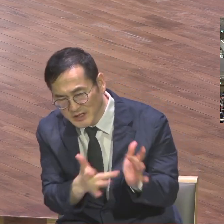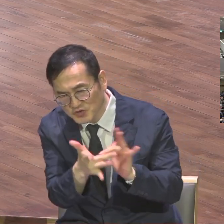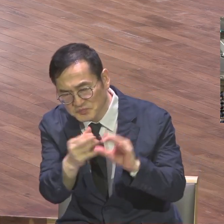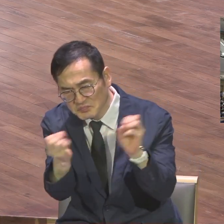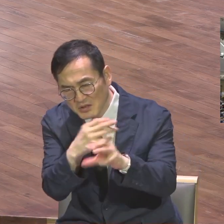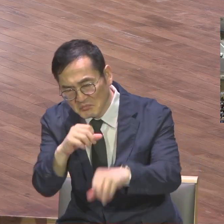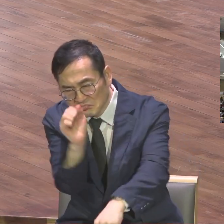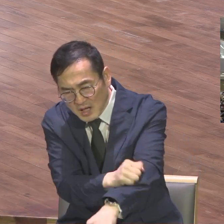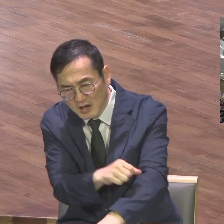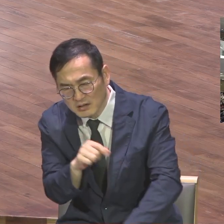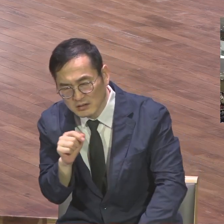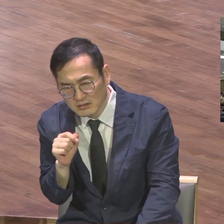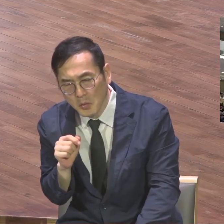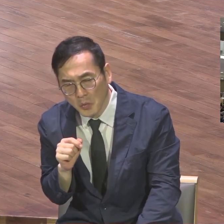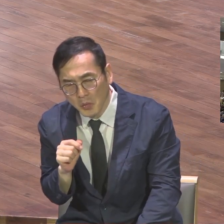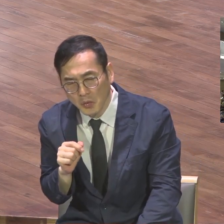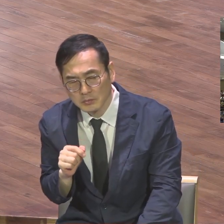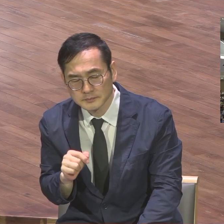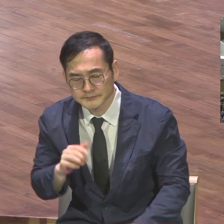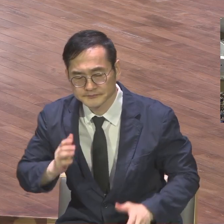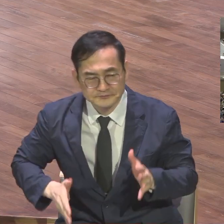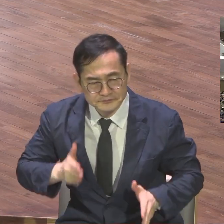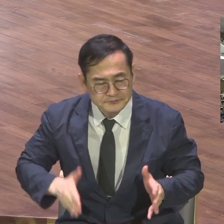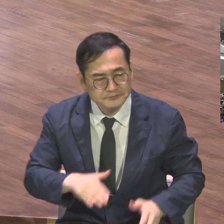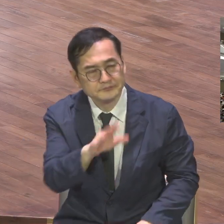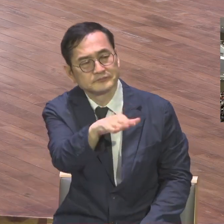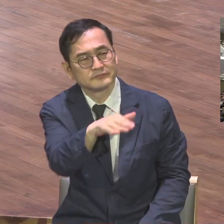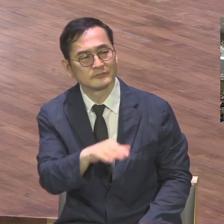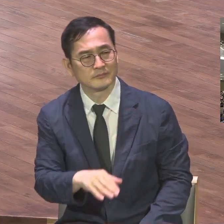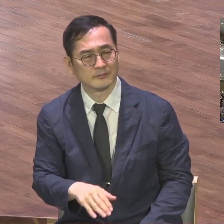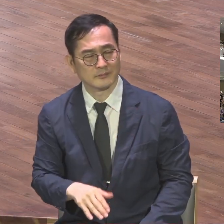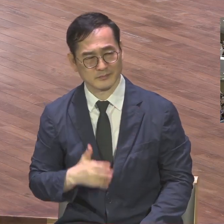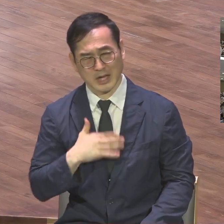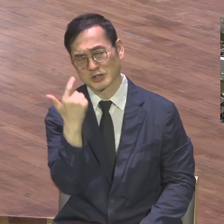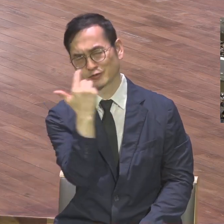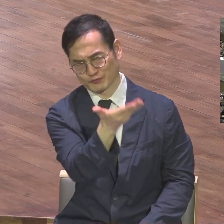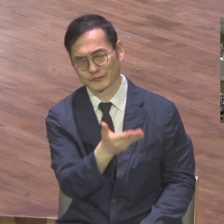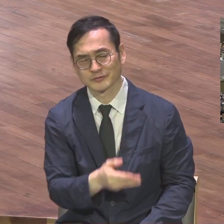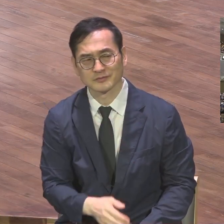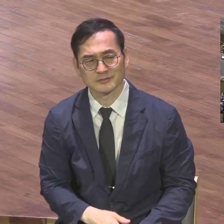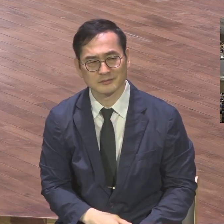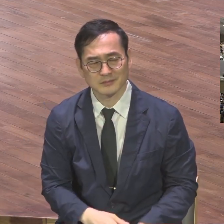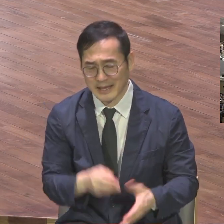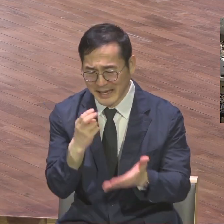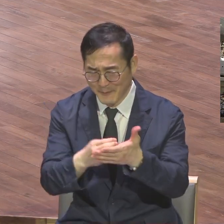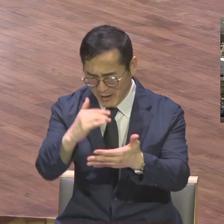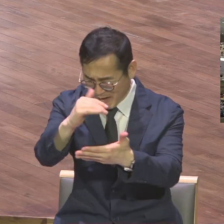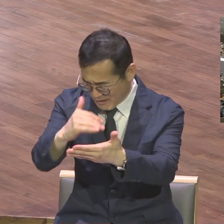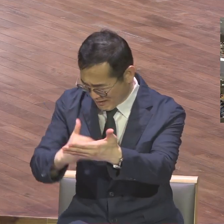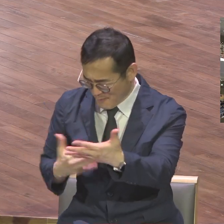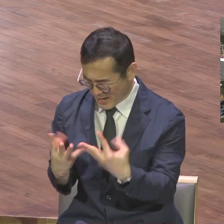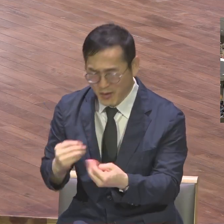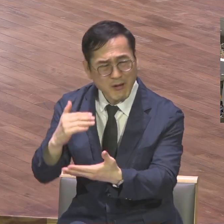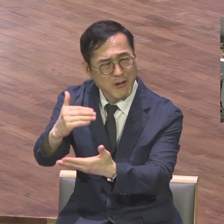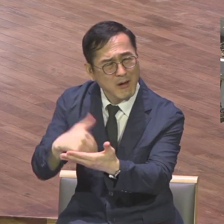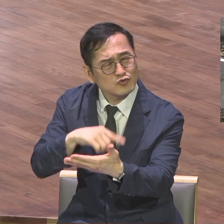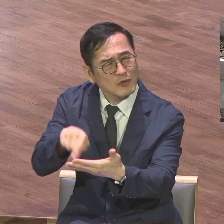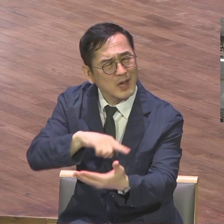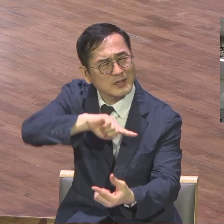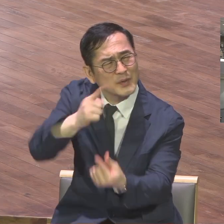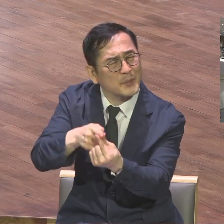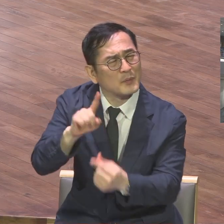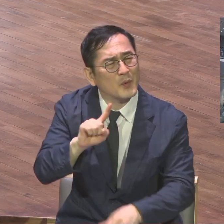잘 대답하신 줄 알고 나와 묻되 모든 계명 중에 첫째가 무엇이니까? 자,